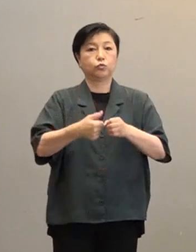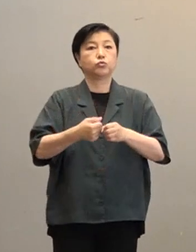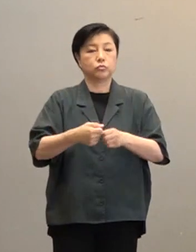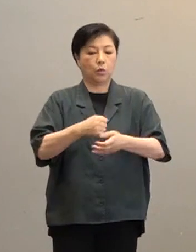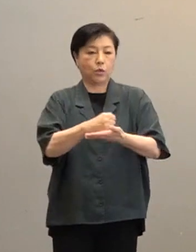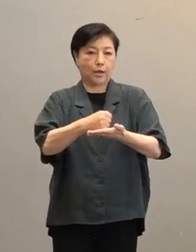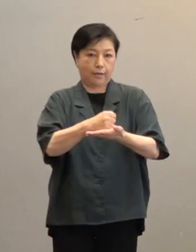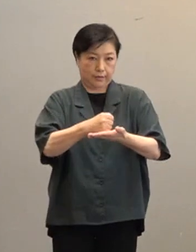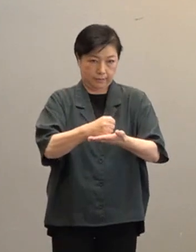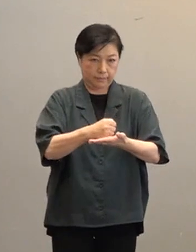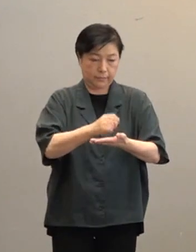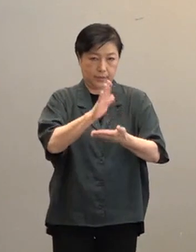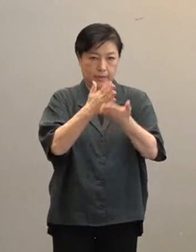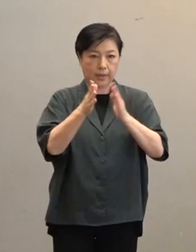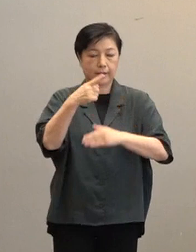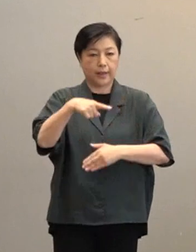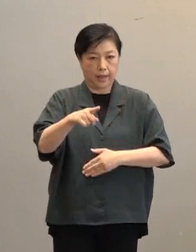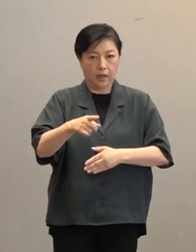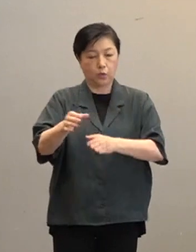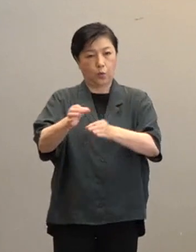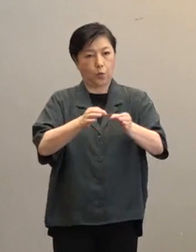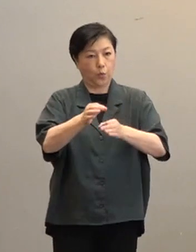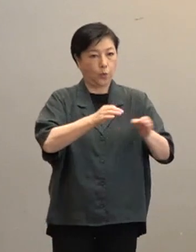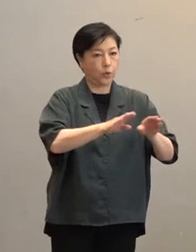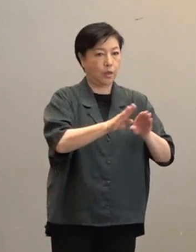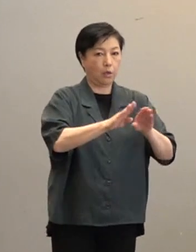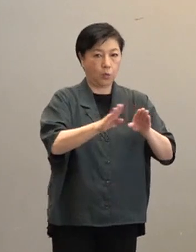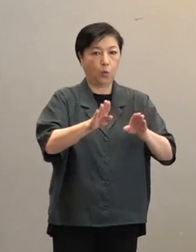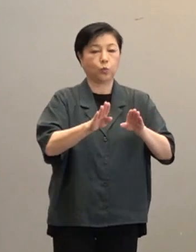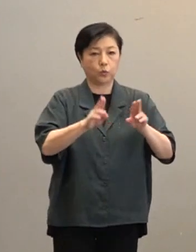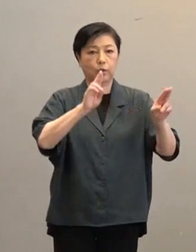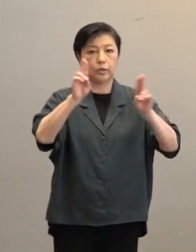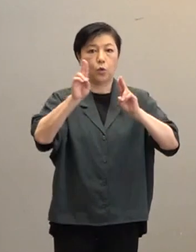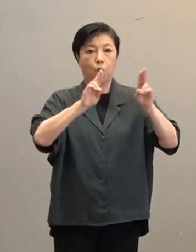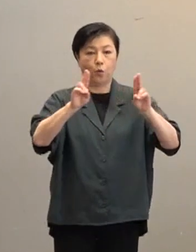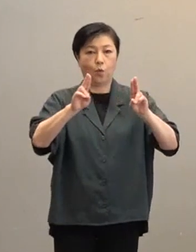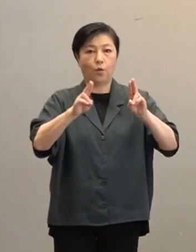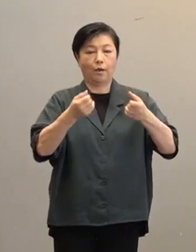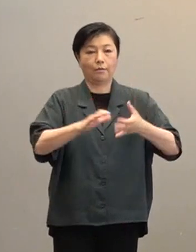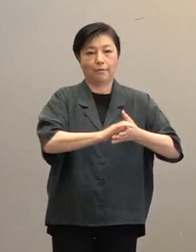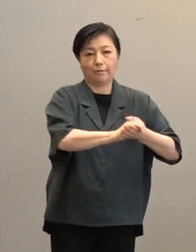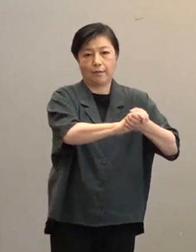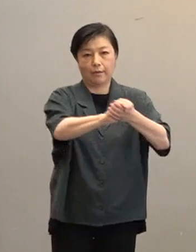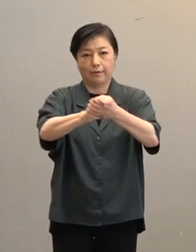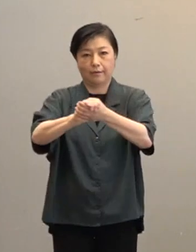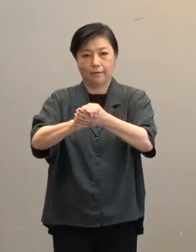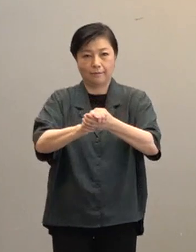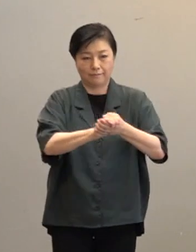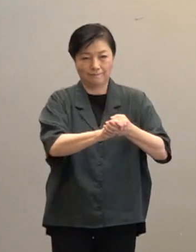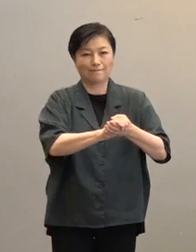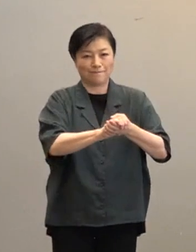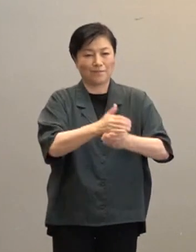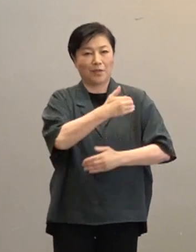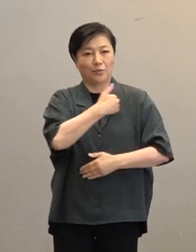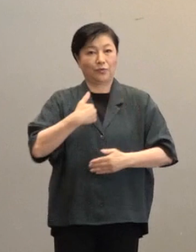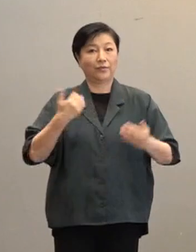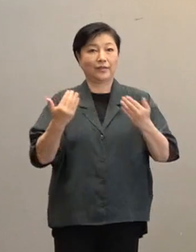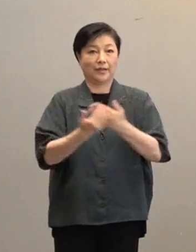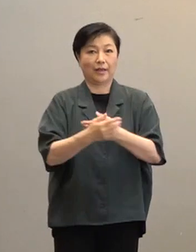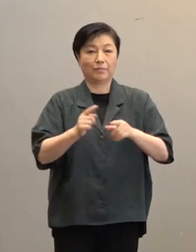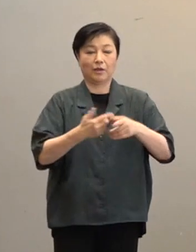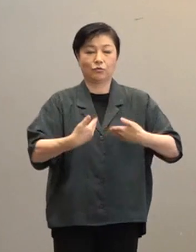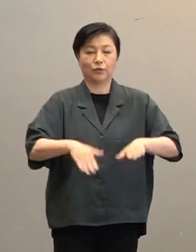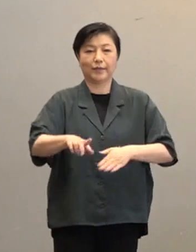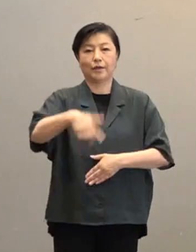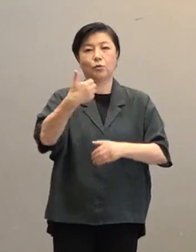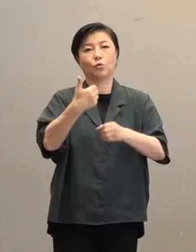を契機として県内に商業施設を展開する企業による新たな連携が実現する運びとなり、千葉県誕生